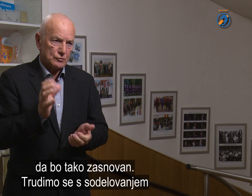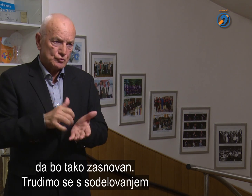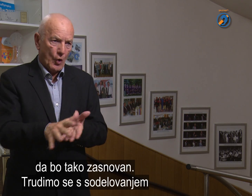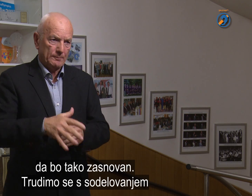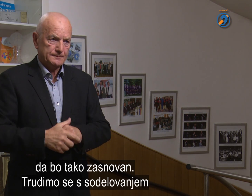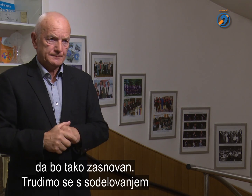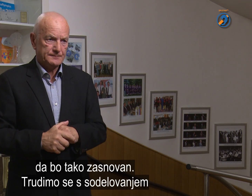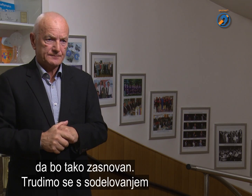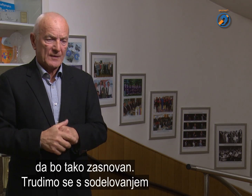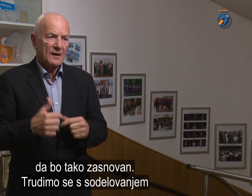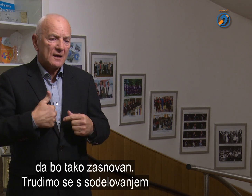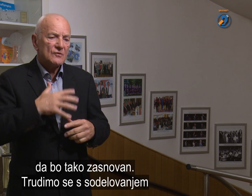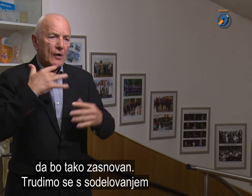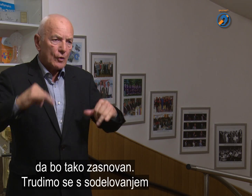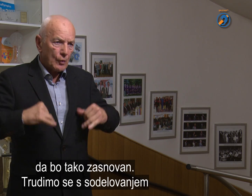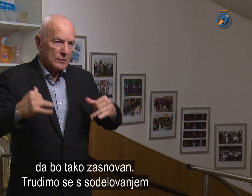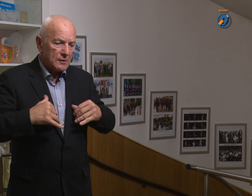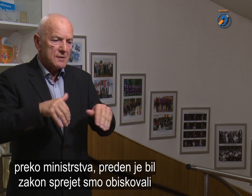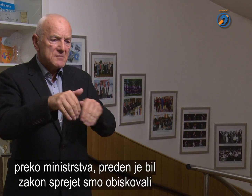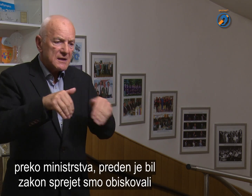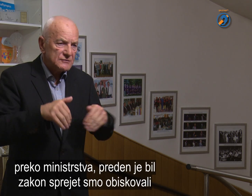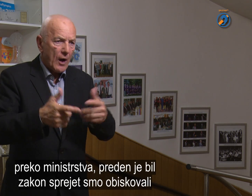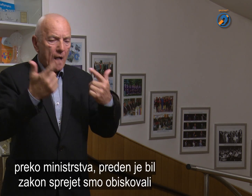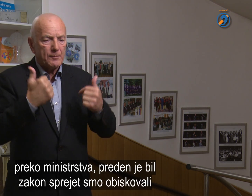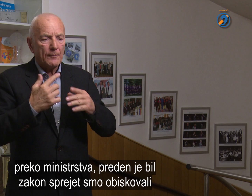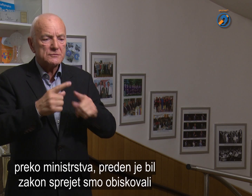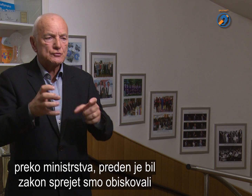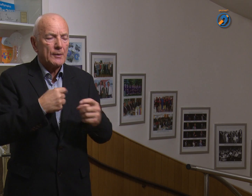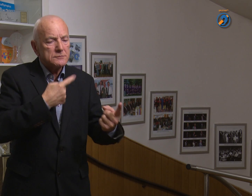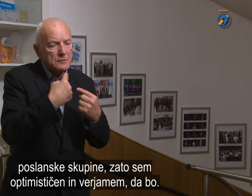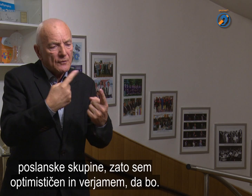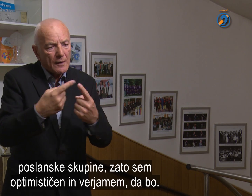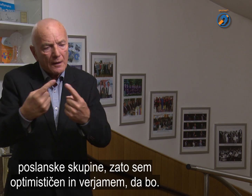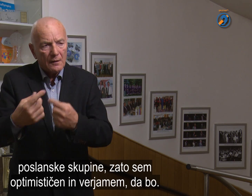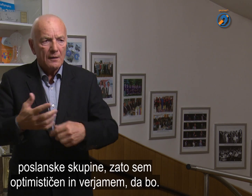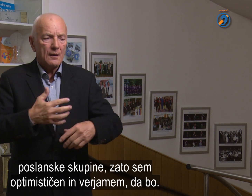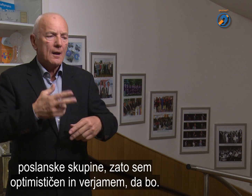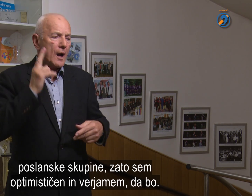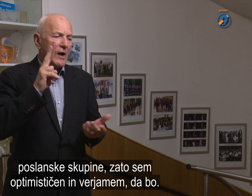in naglušne. In jaz upam, da bo tako pripravljen in ja, trudimo se preko